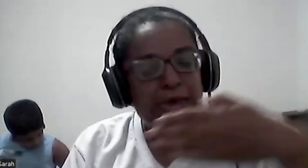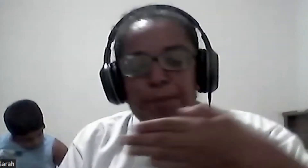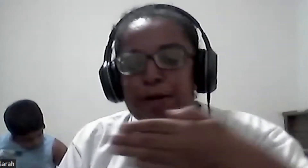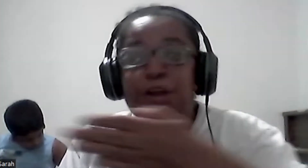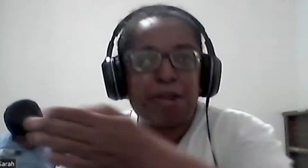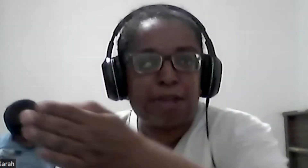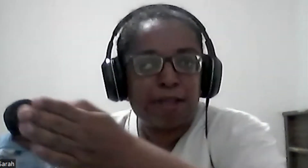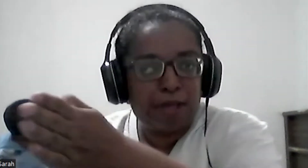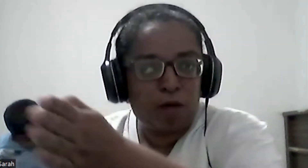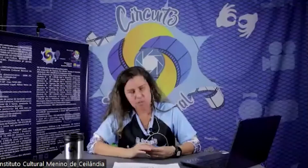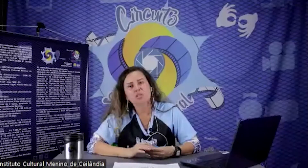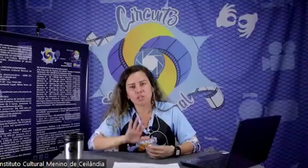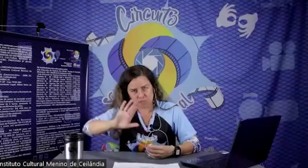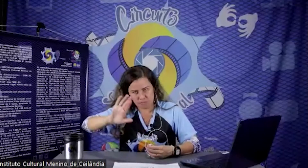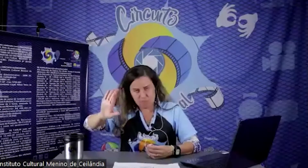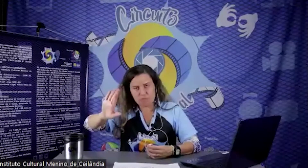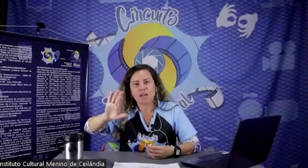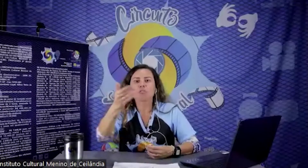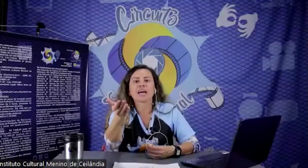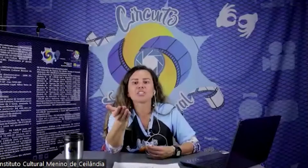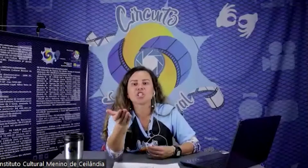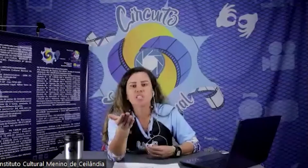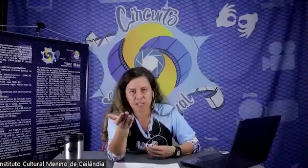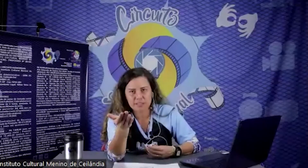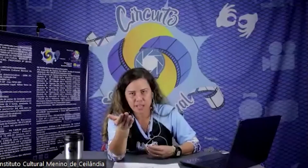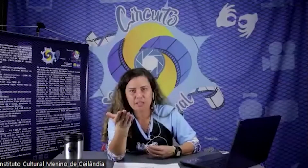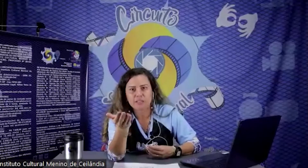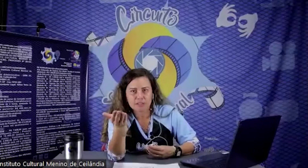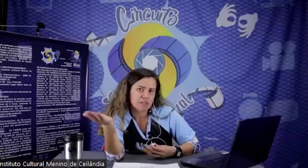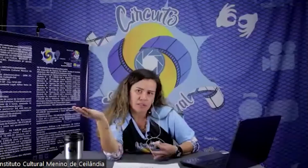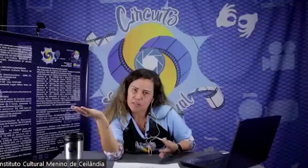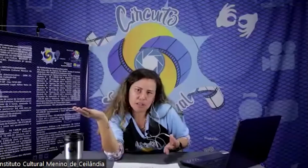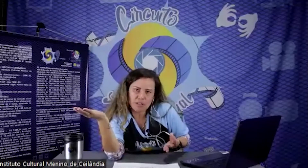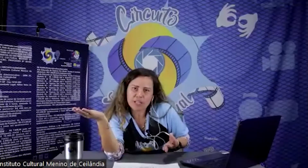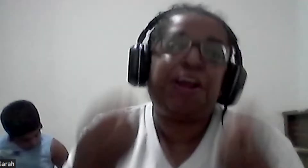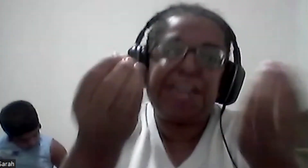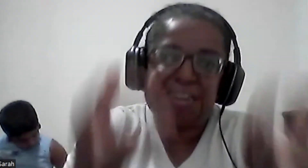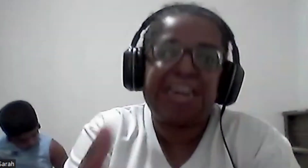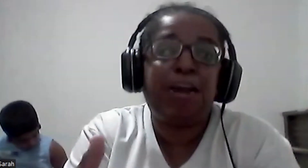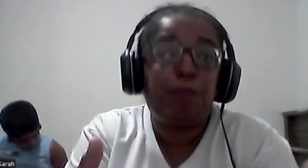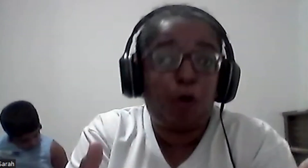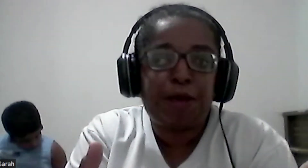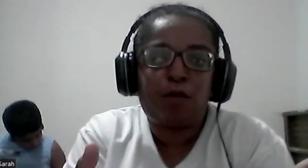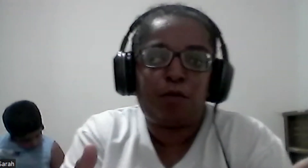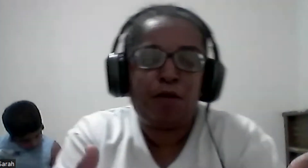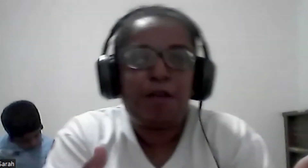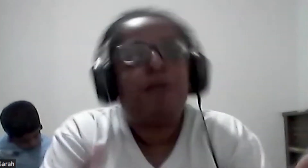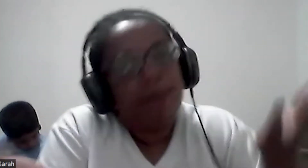para sim, oralização, sim. né? Ela disse Era o assim, que não, ela eu quero tinha, né, Sara? isso, é o que ela tinha Tinha. naquele É o que ela momento. tinha,